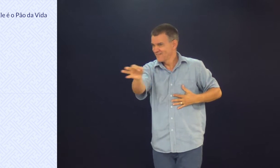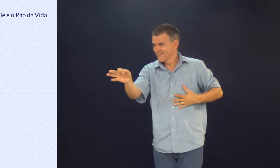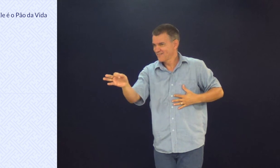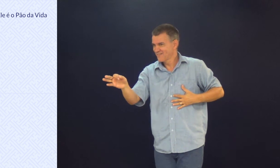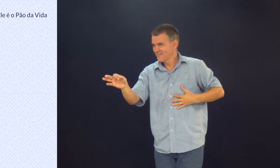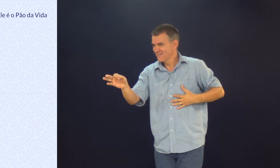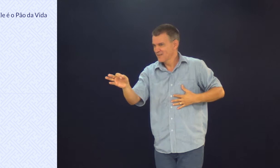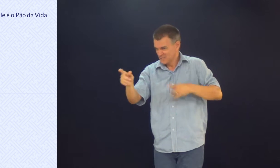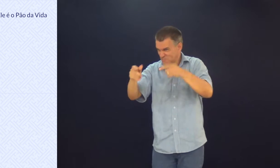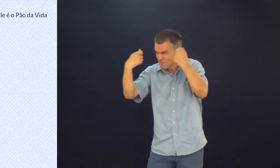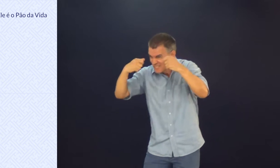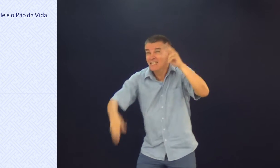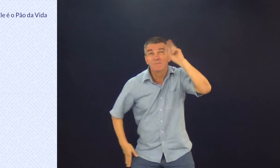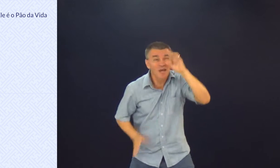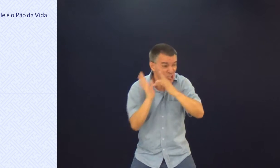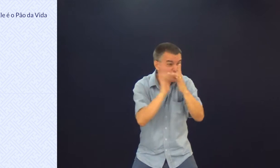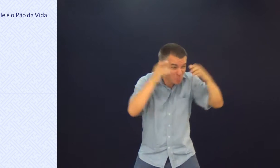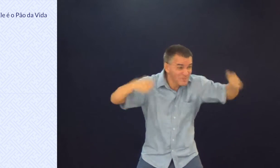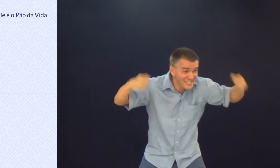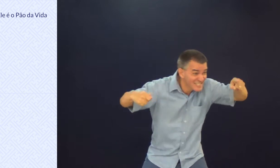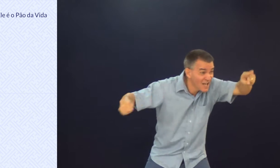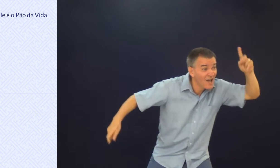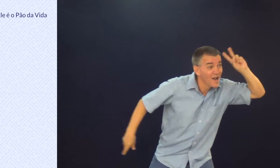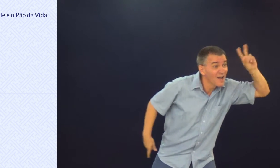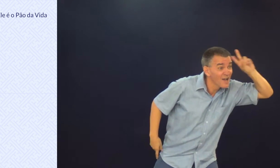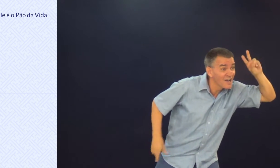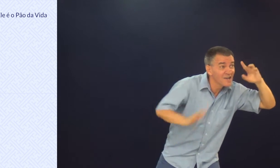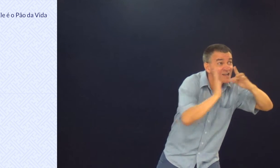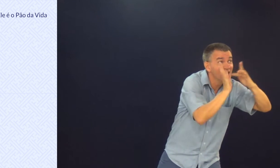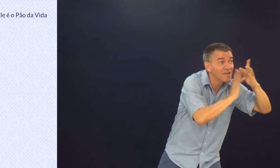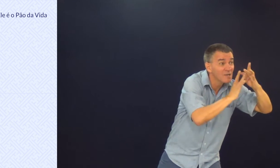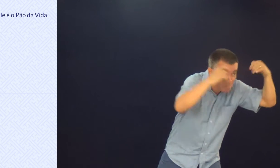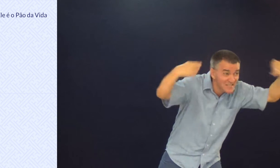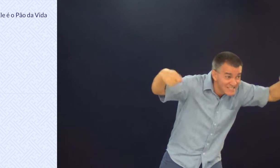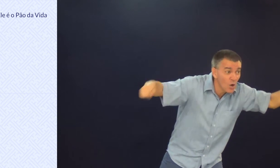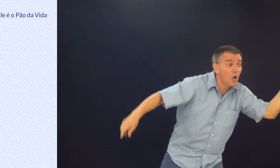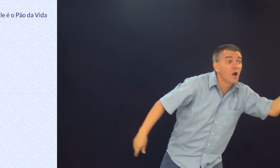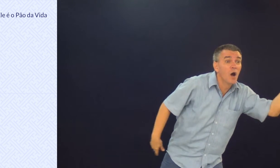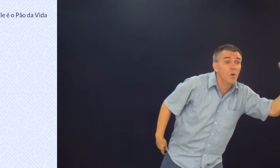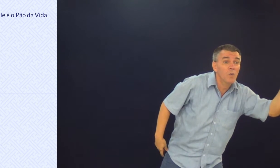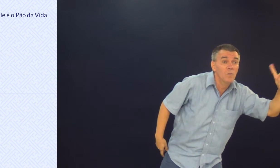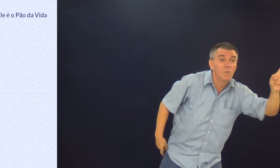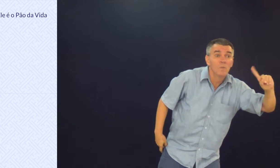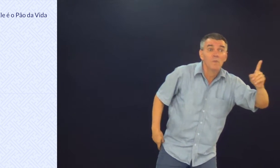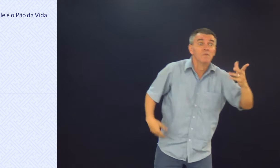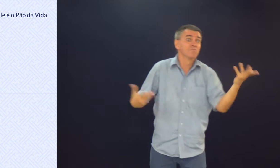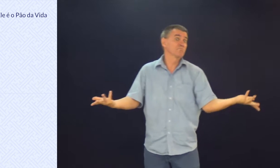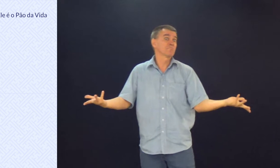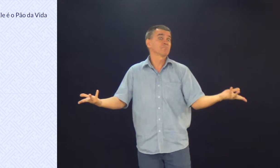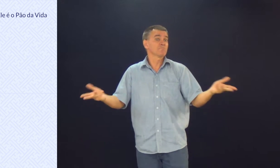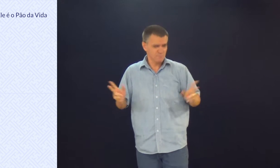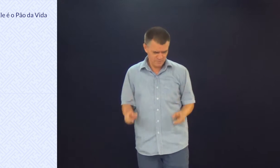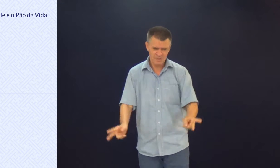pão tal portanto do vinho memorial para que você lembre de jesus que é